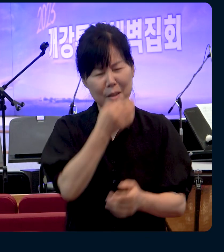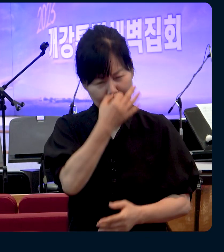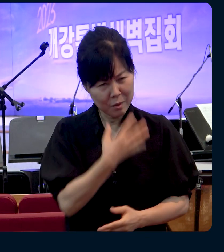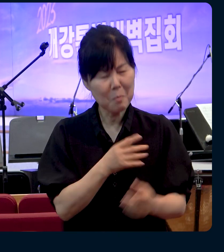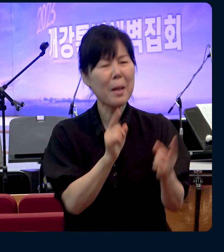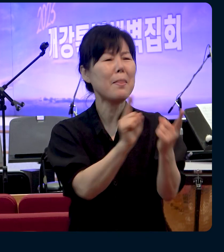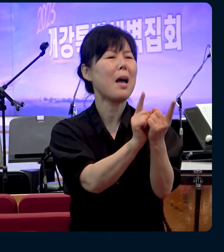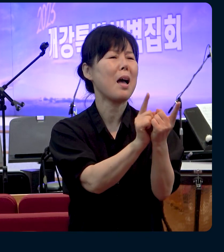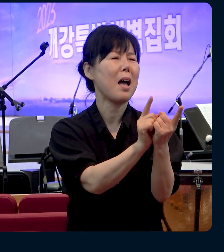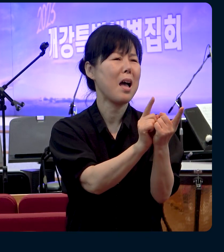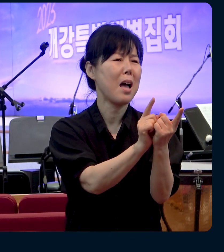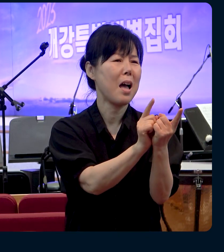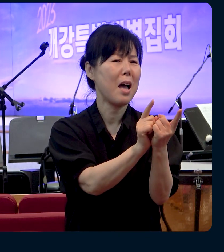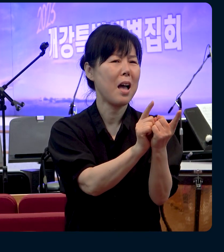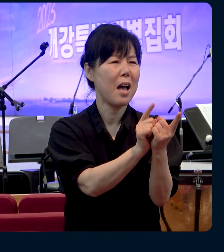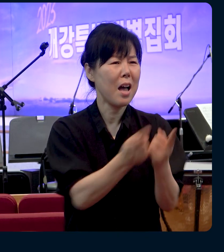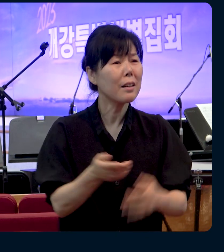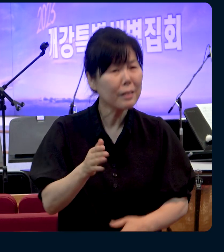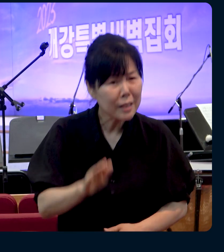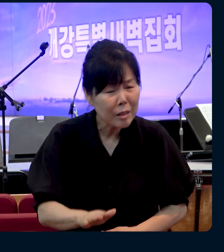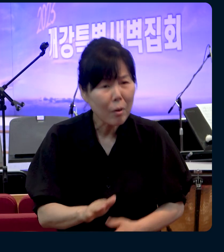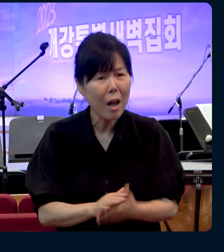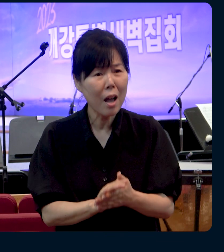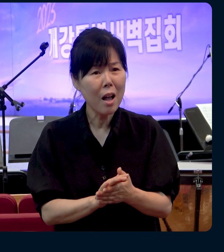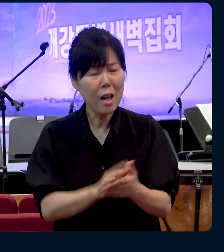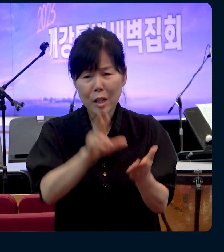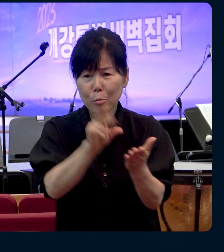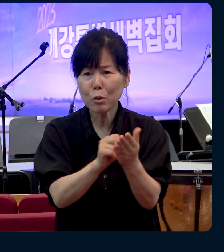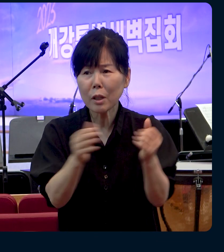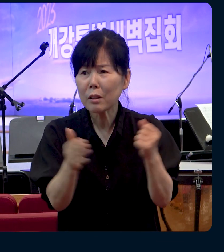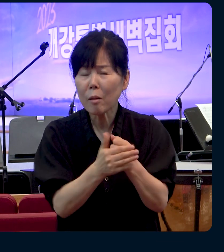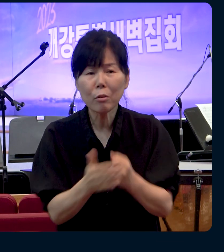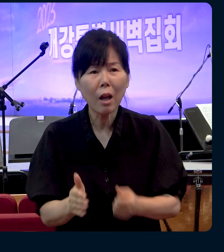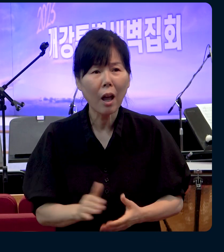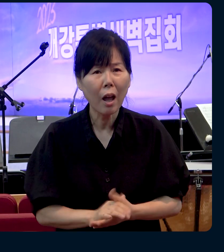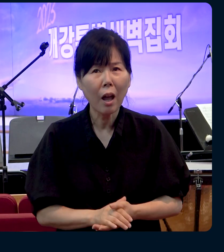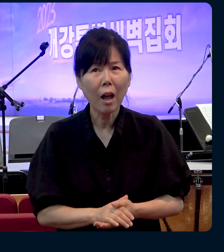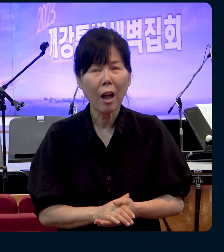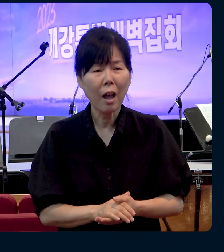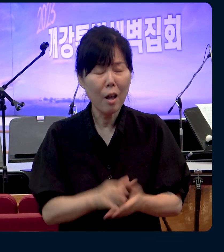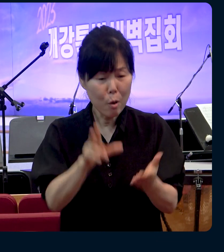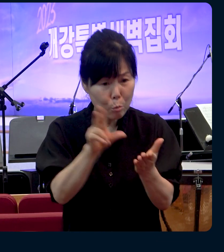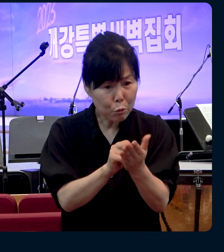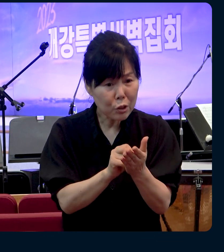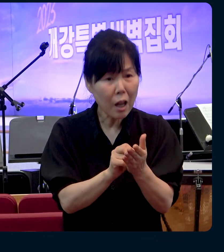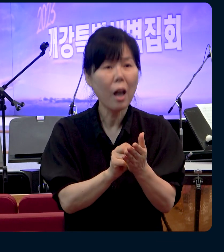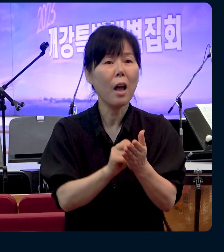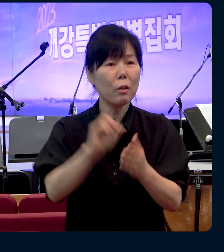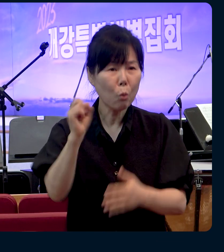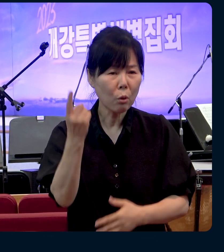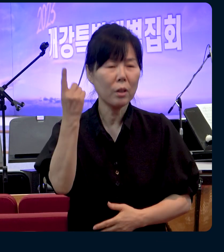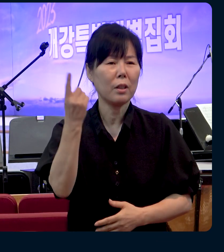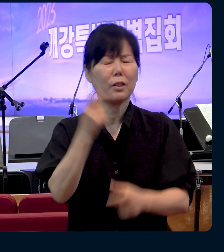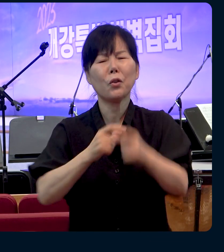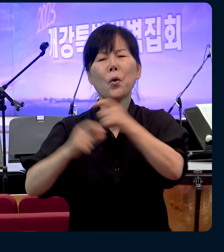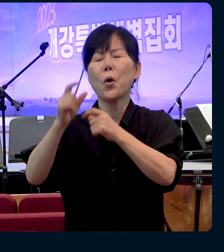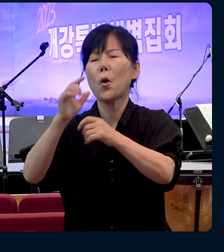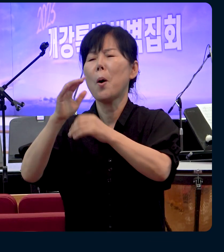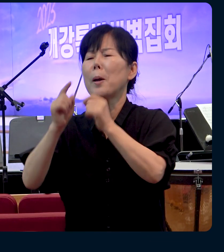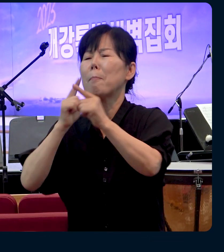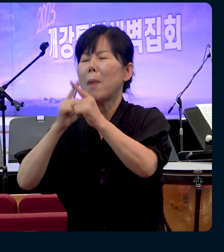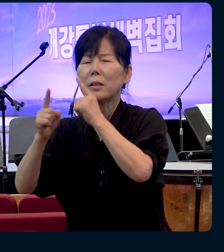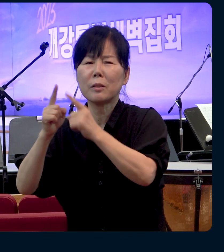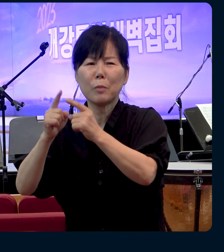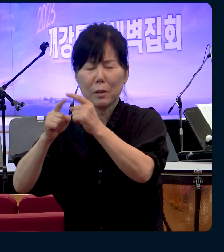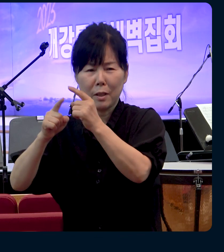어떤 삶의 힘든 순간이 있어요. 하지만 그것 때문에 어떤 일이 벌어지느냐? 그런 가운데서도 더 말씀을